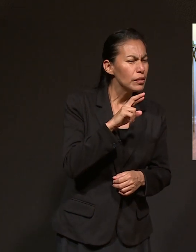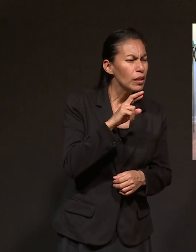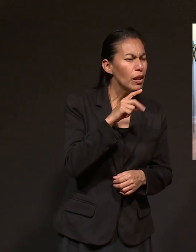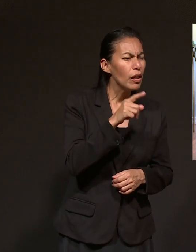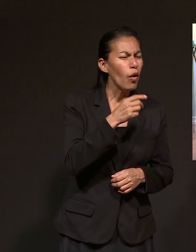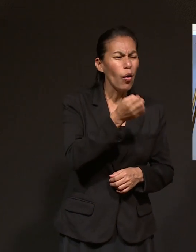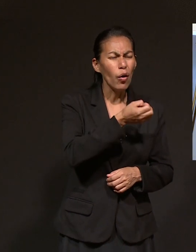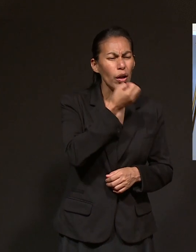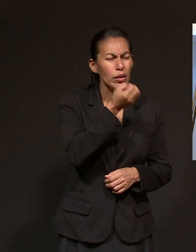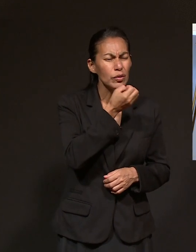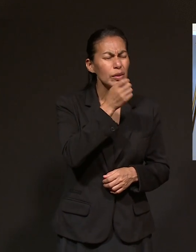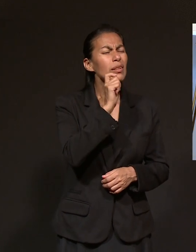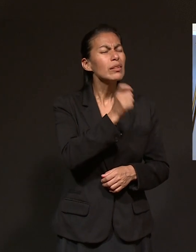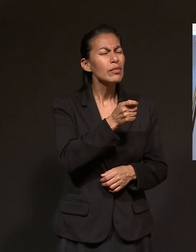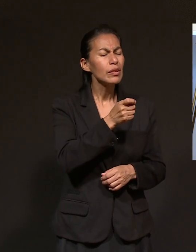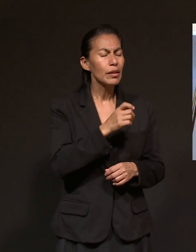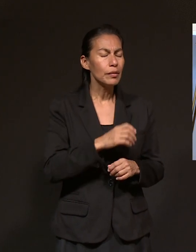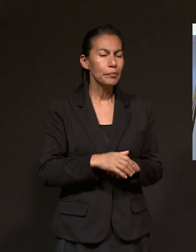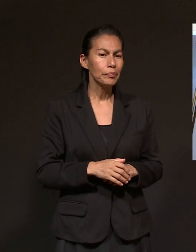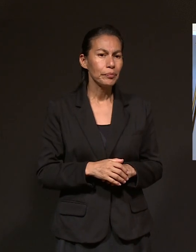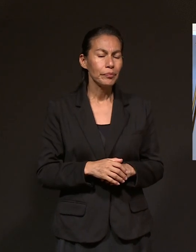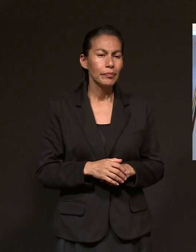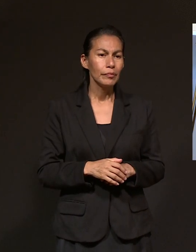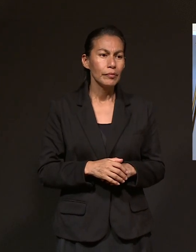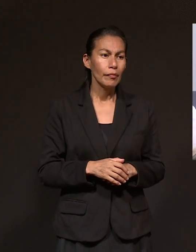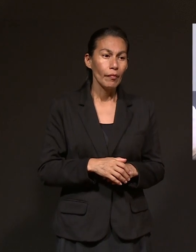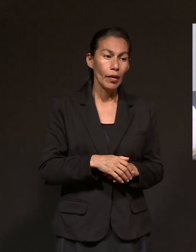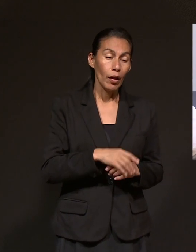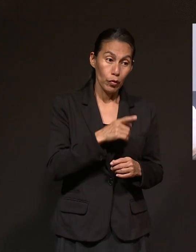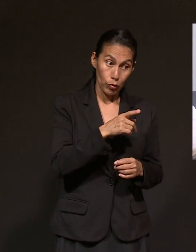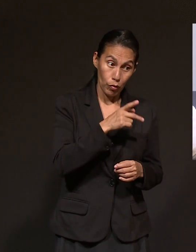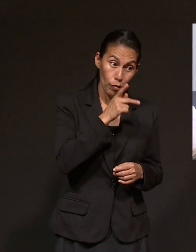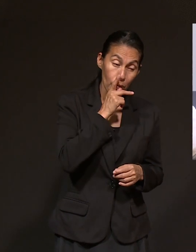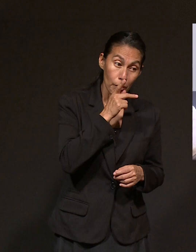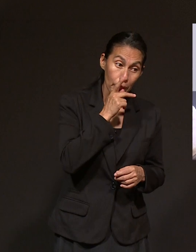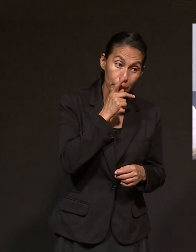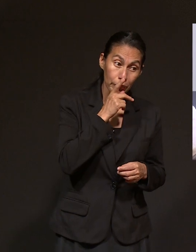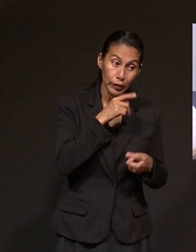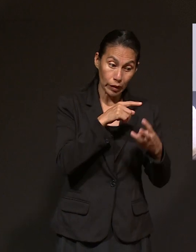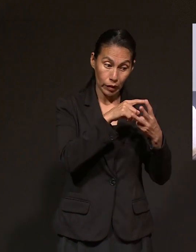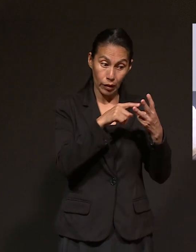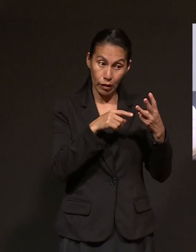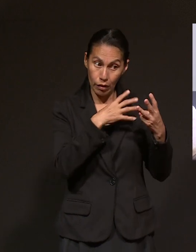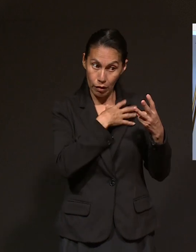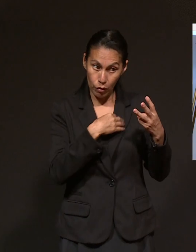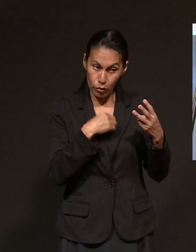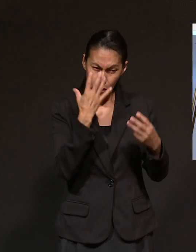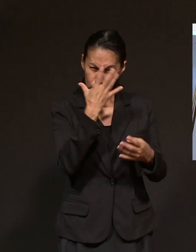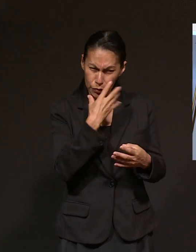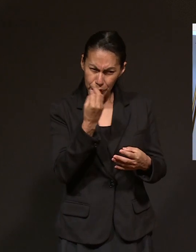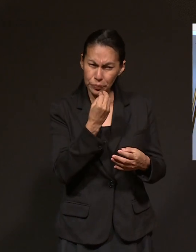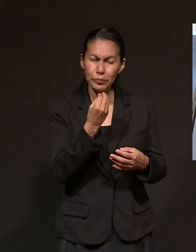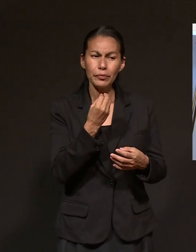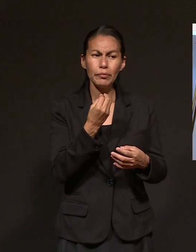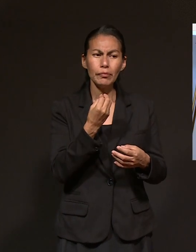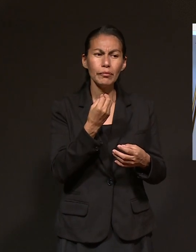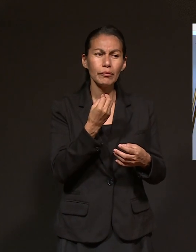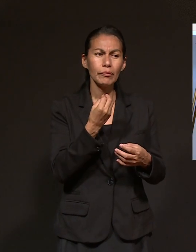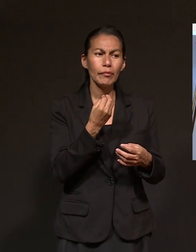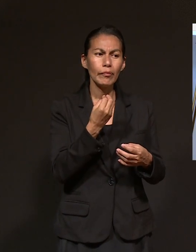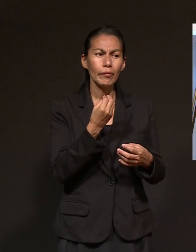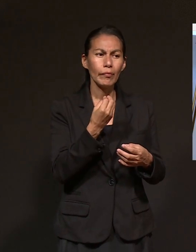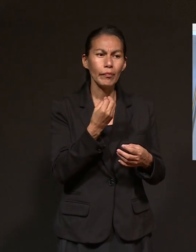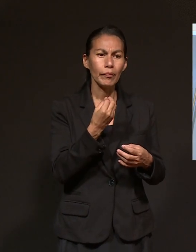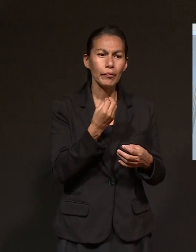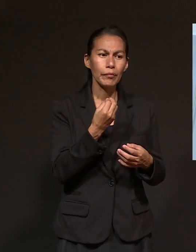Oscar, ¿qué ha llegado a ser la oración para ti ahora? La verdad... Padre de tres hermosos hijos.